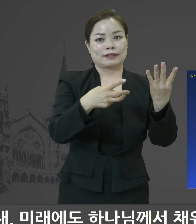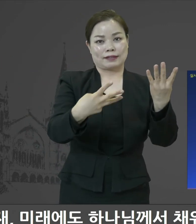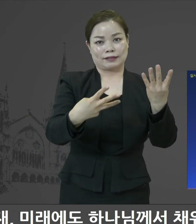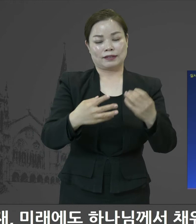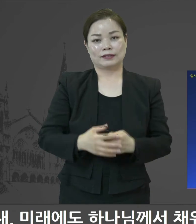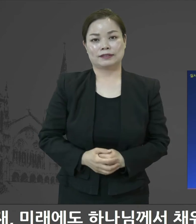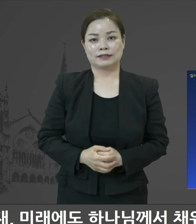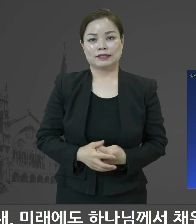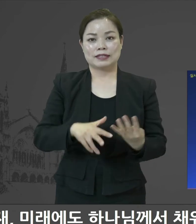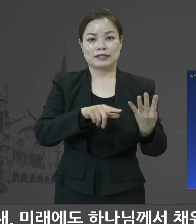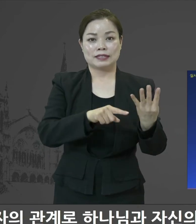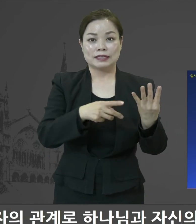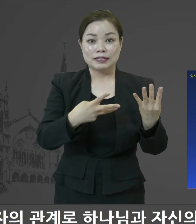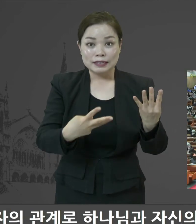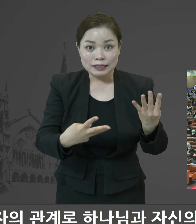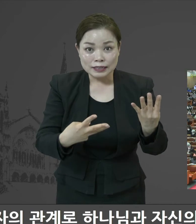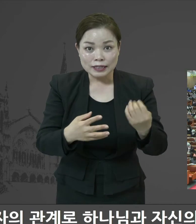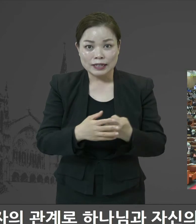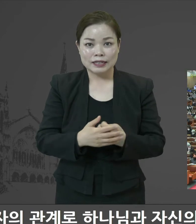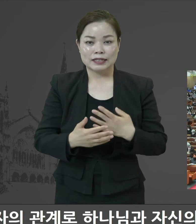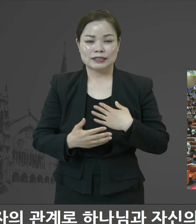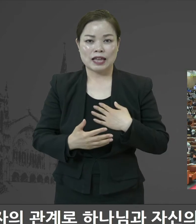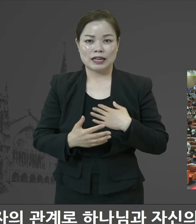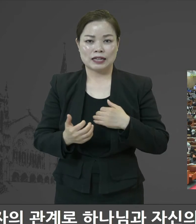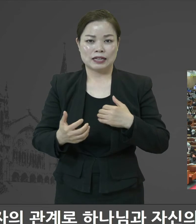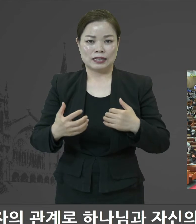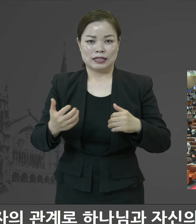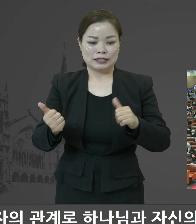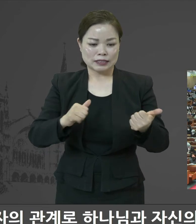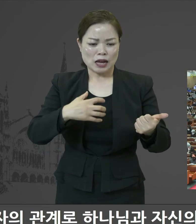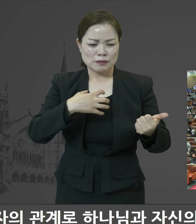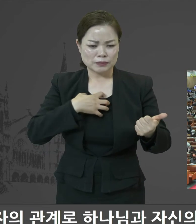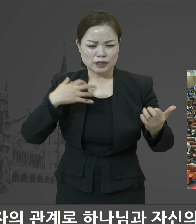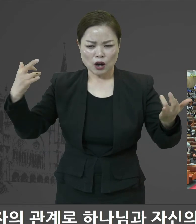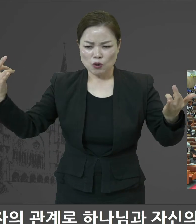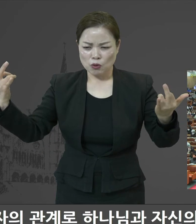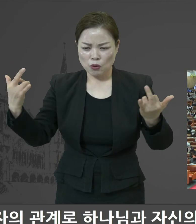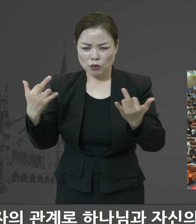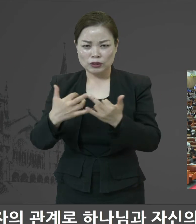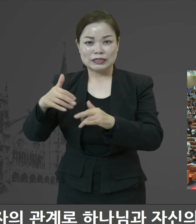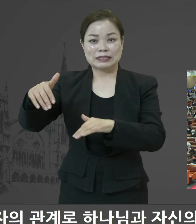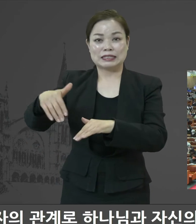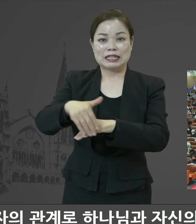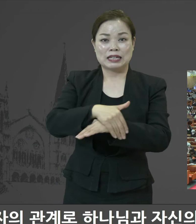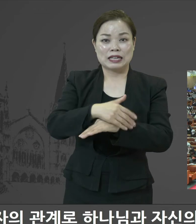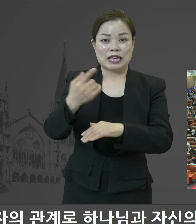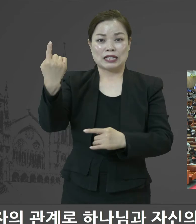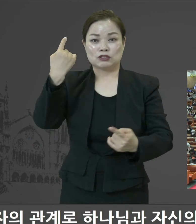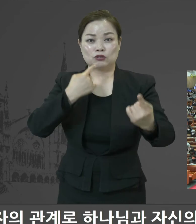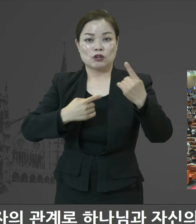읽어볼까요? 4절 읽습니다. 내가 사망의 음침한 골짜기로 다닐지라도